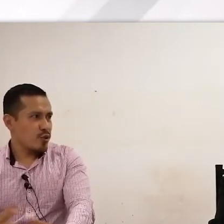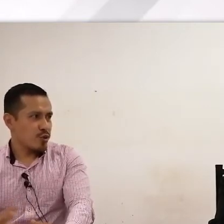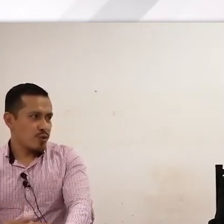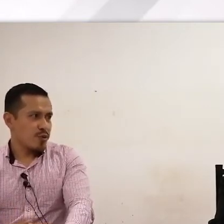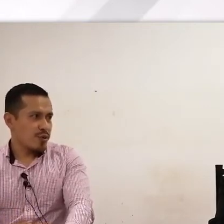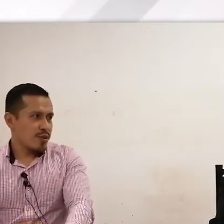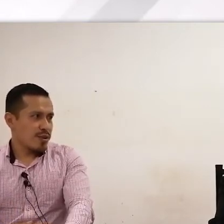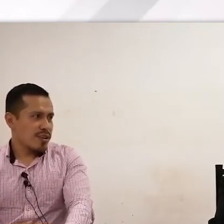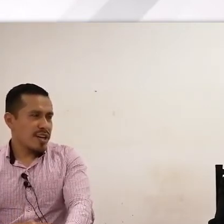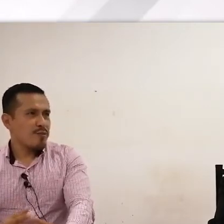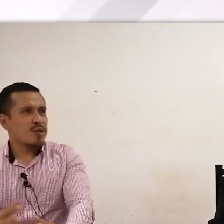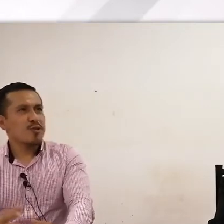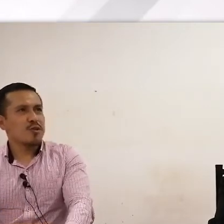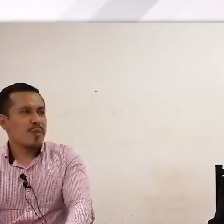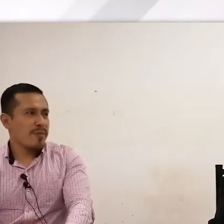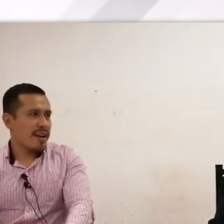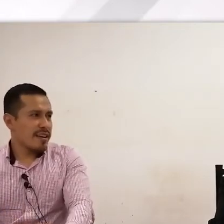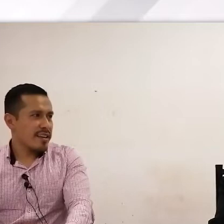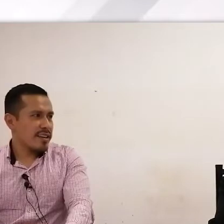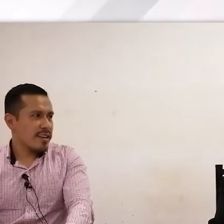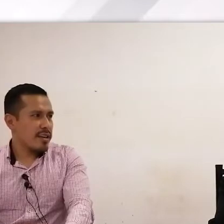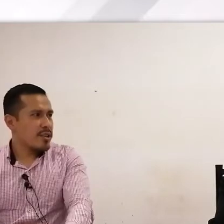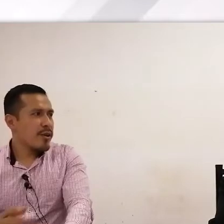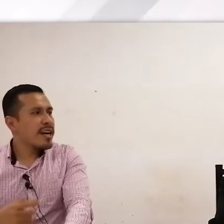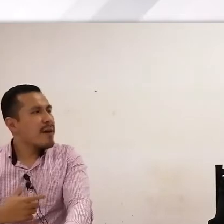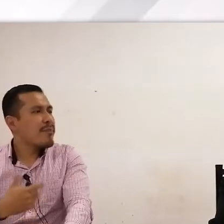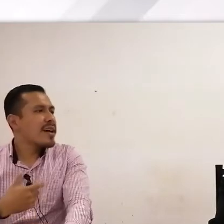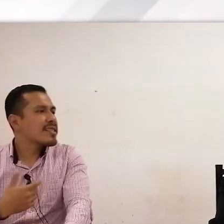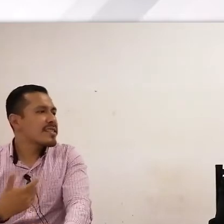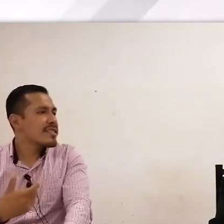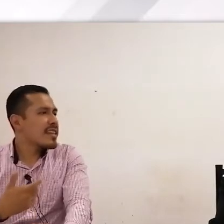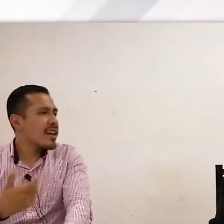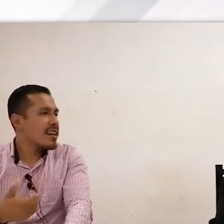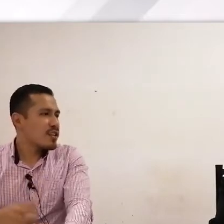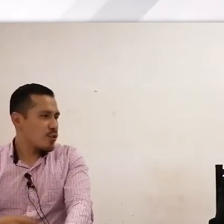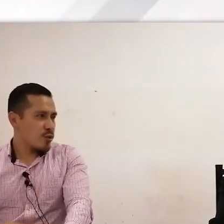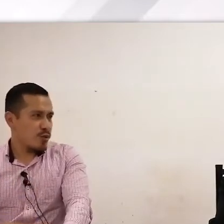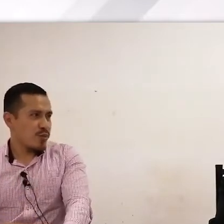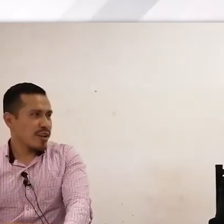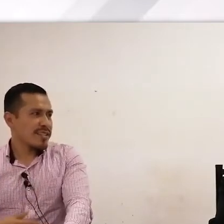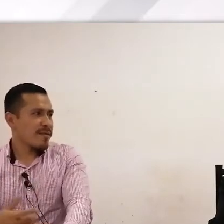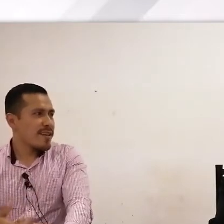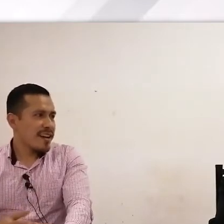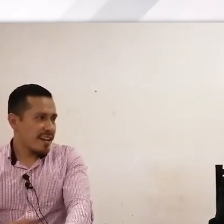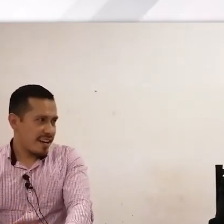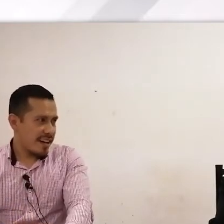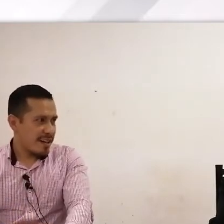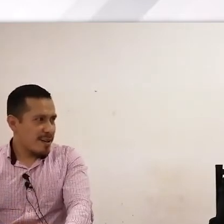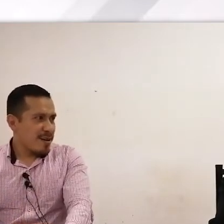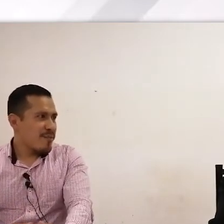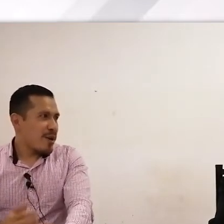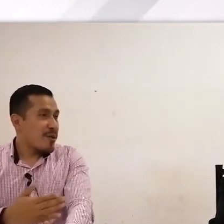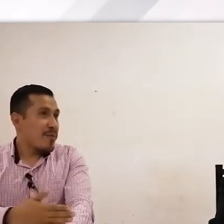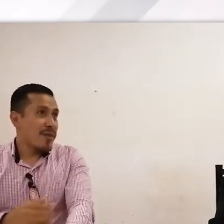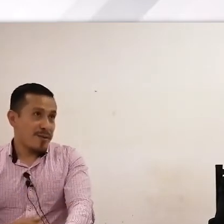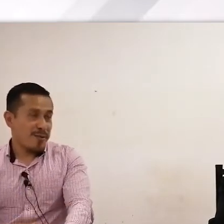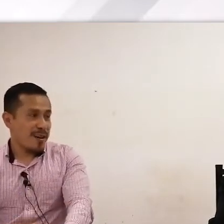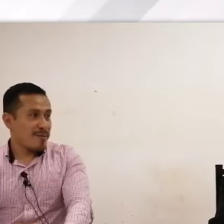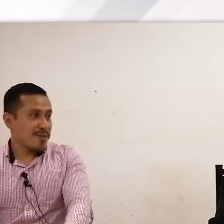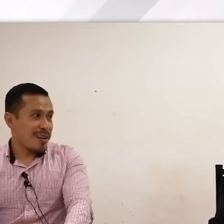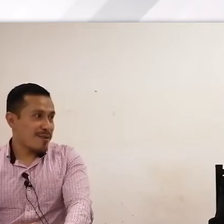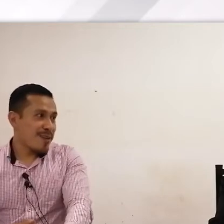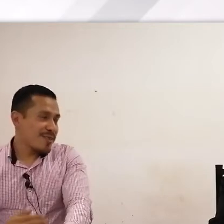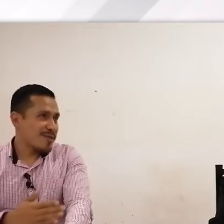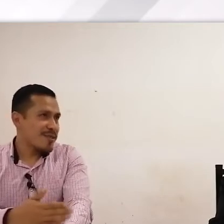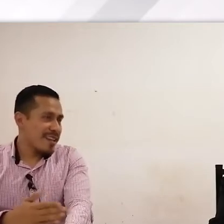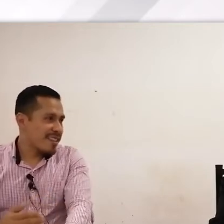palabra chuchu. Quiero un chuchu, papá. Y yo era capaz de darle el chuchu porque sabía qué era. Pero le